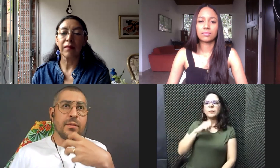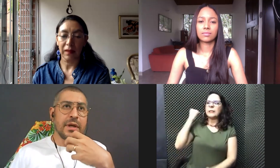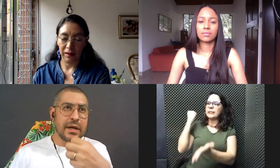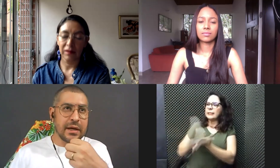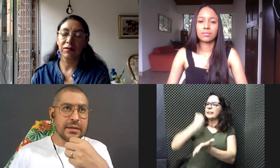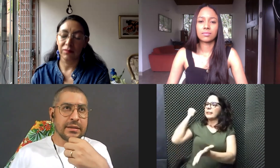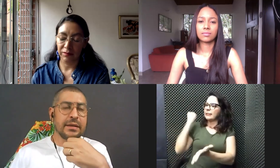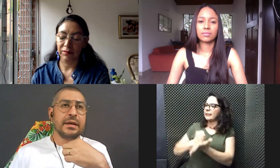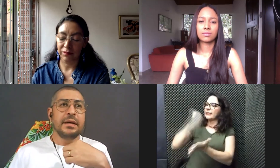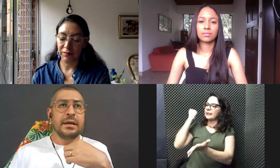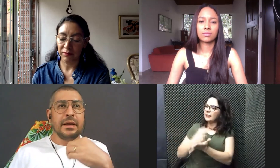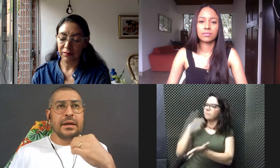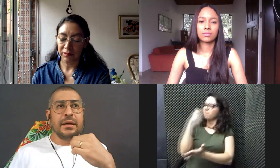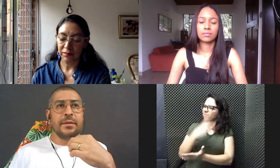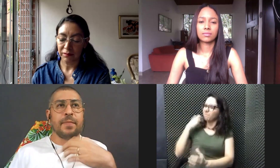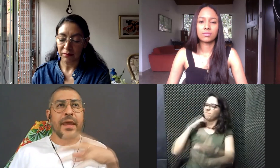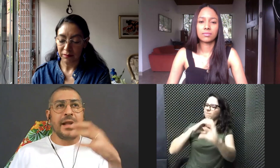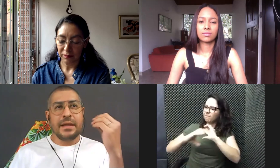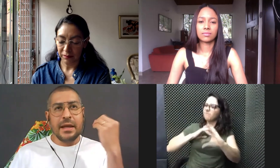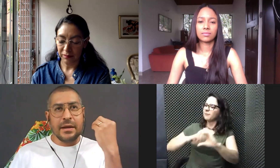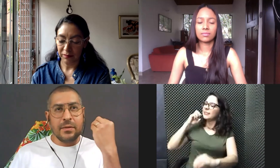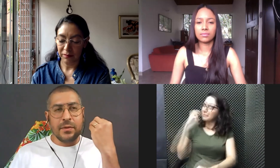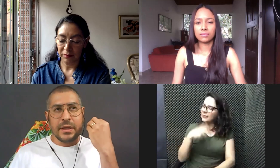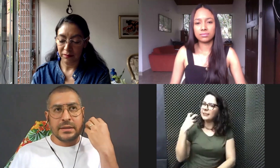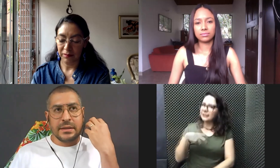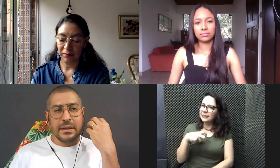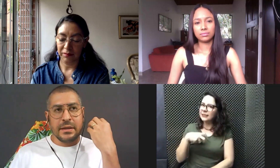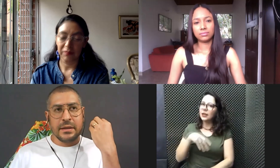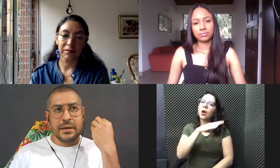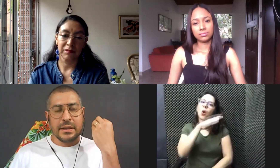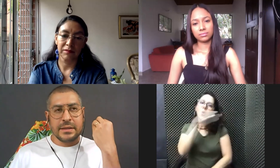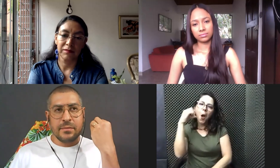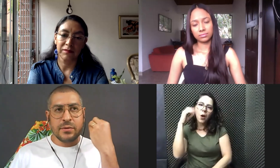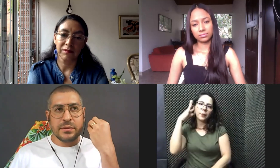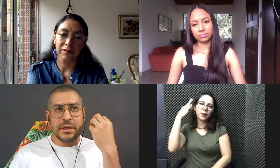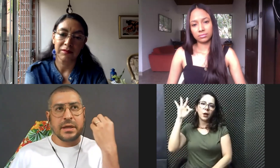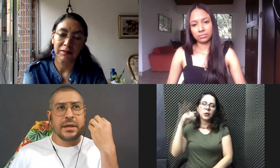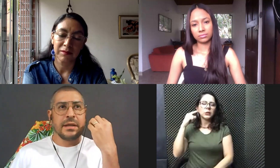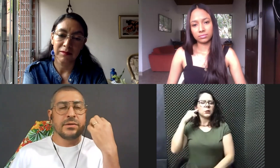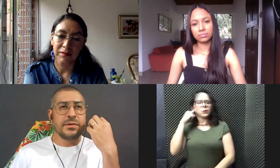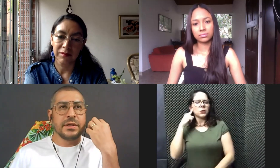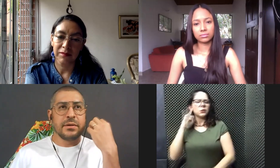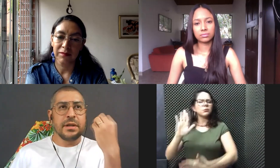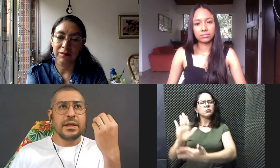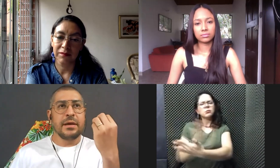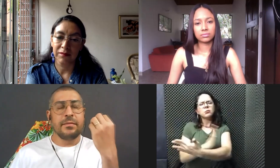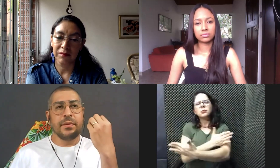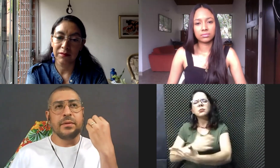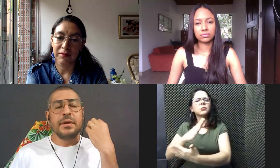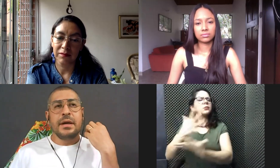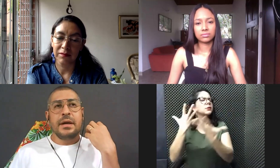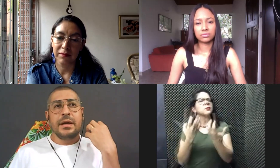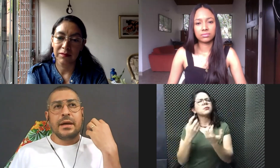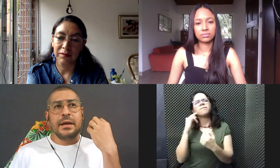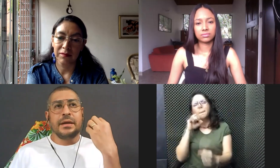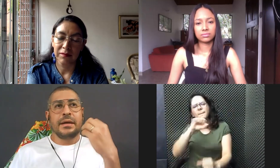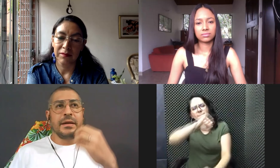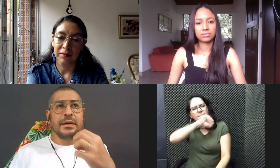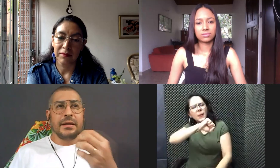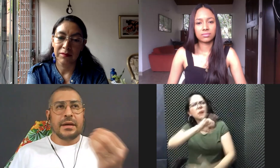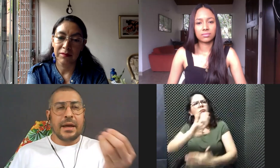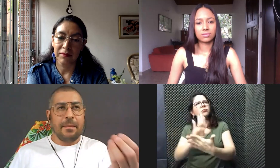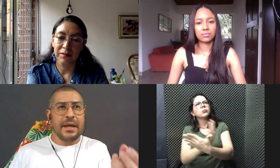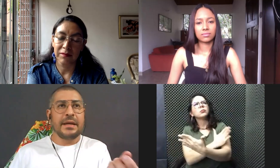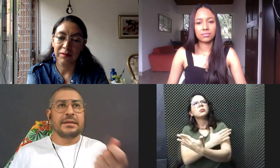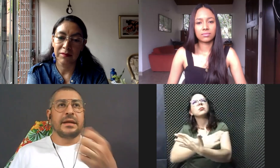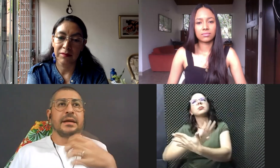a comunicarse. Él tiene como esta música que él escucha todo el tiempo